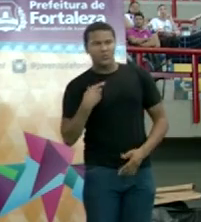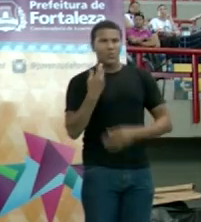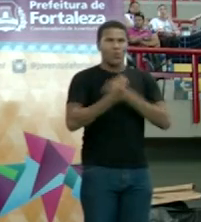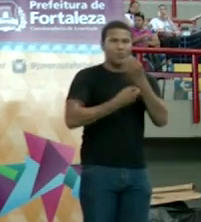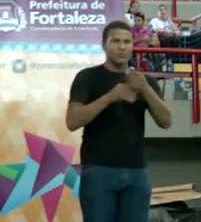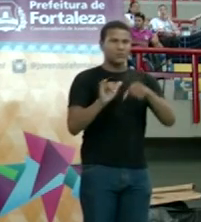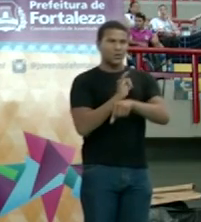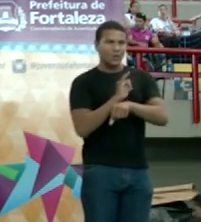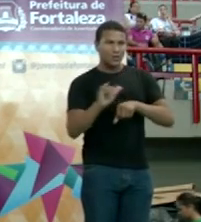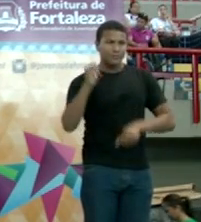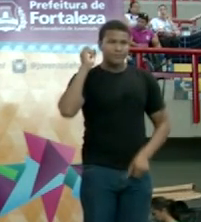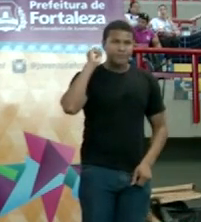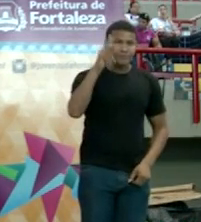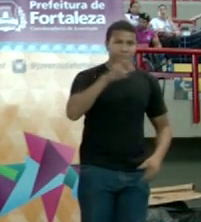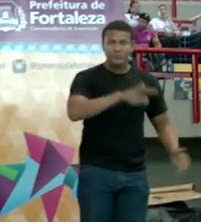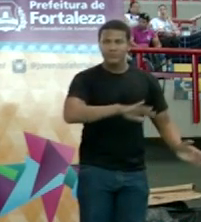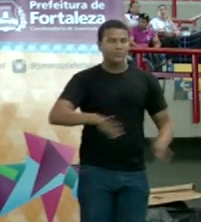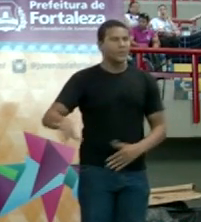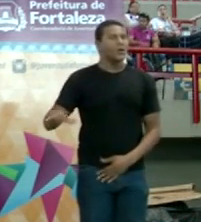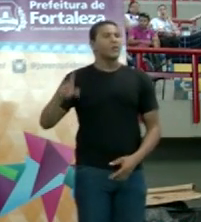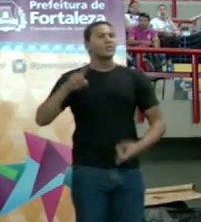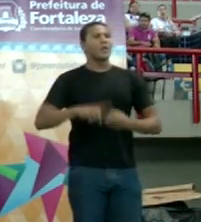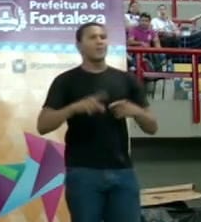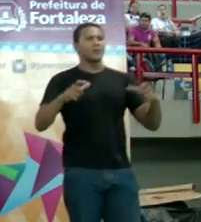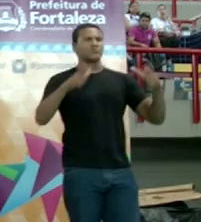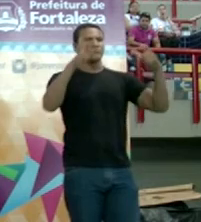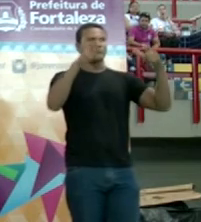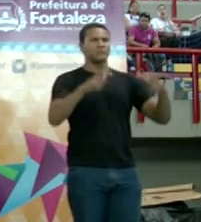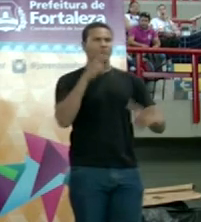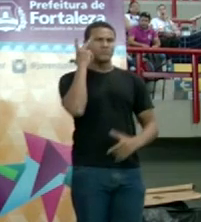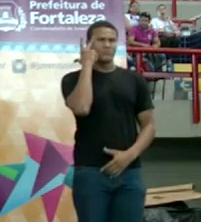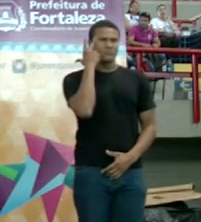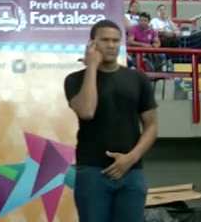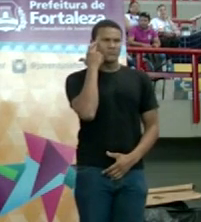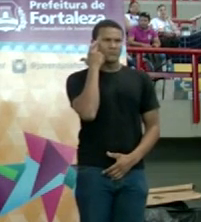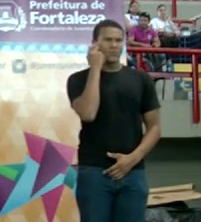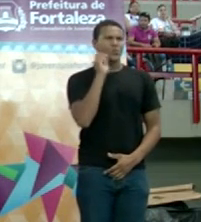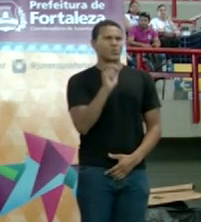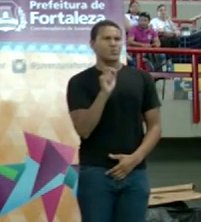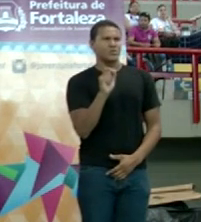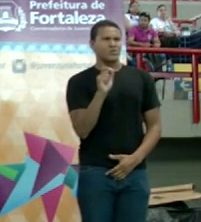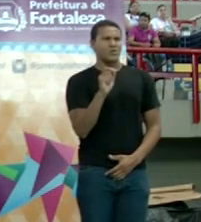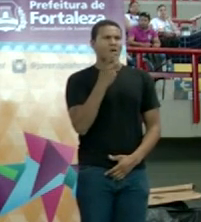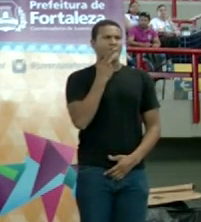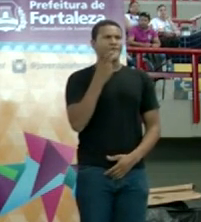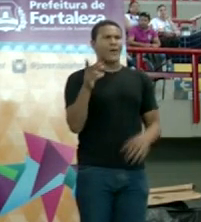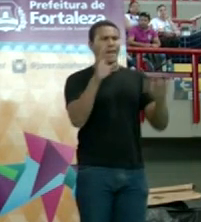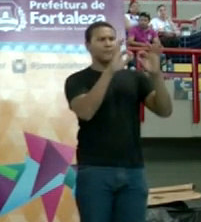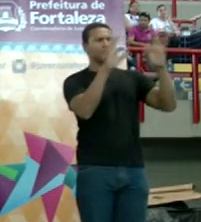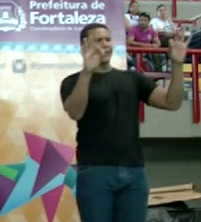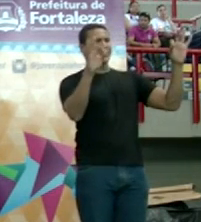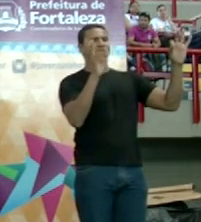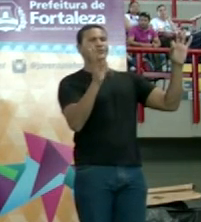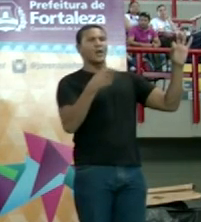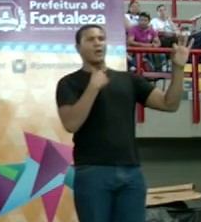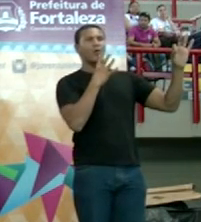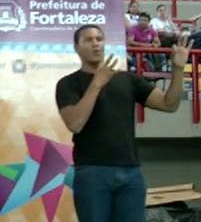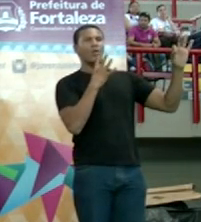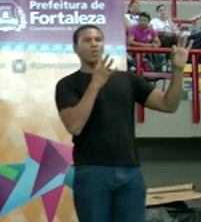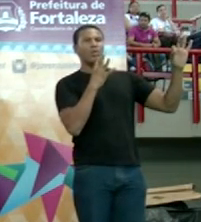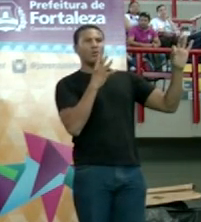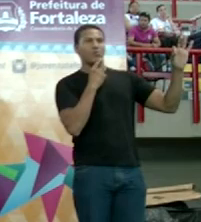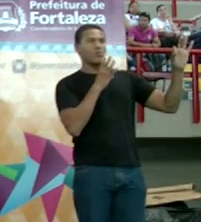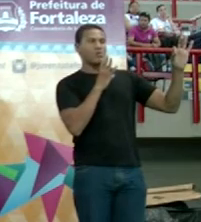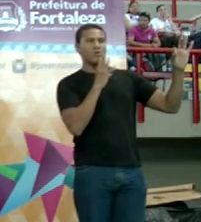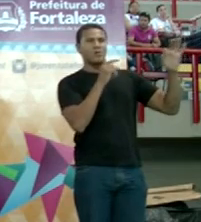comum. Lugar comum a gente também chama de clichê, de frases prontas. O que é um